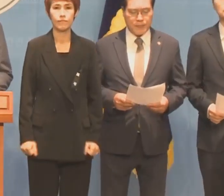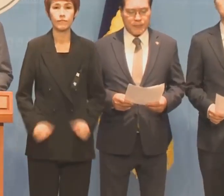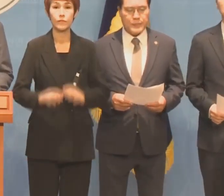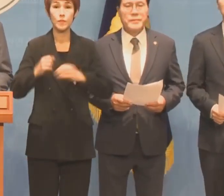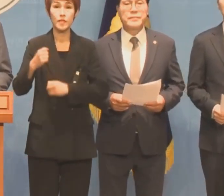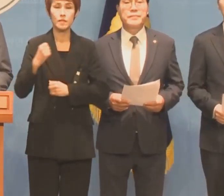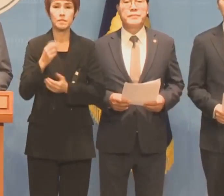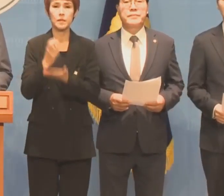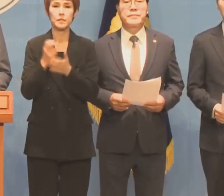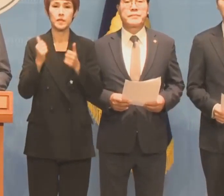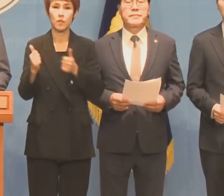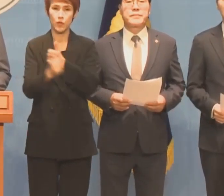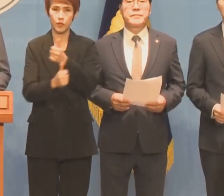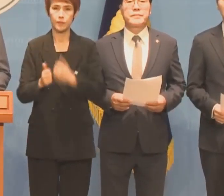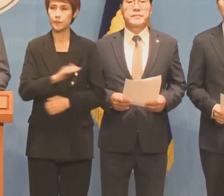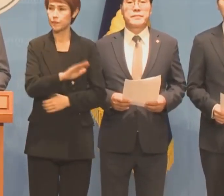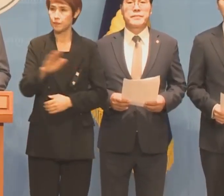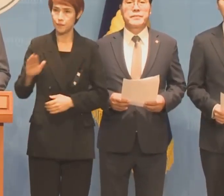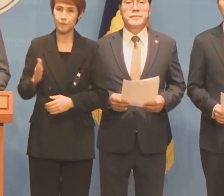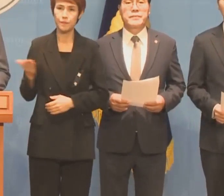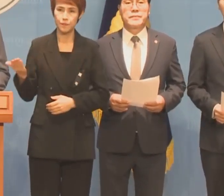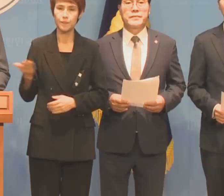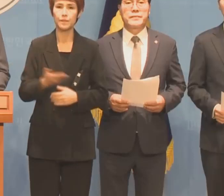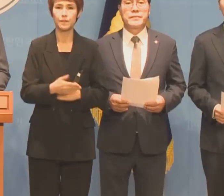국민의힘 법사위원 1등입니다.